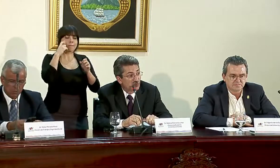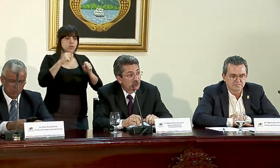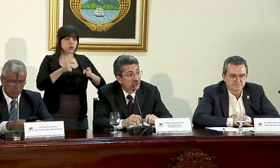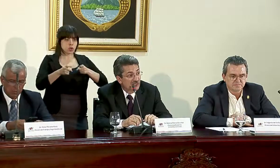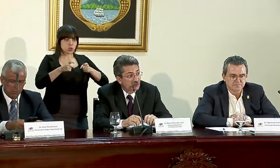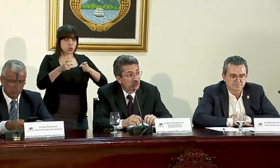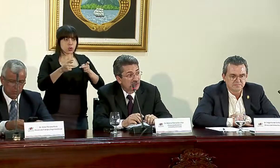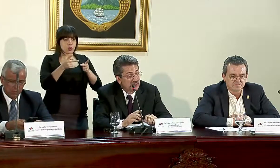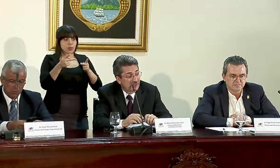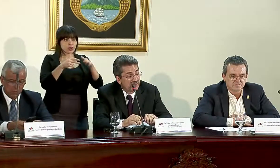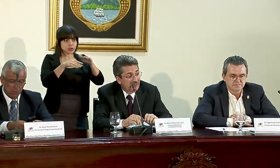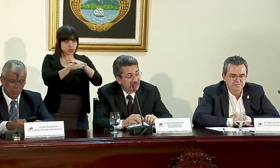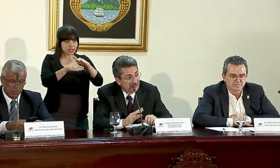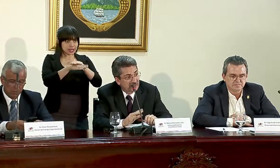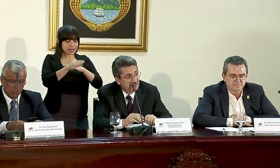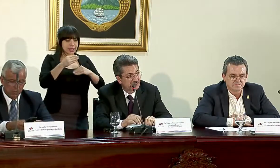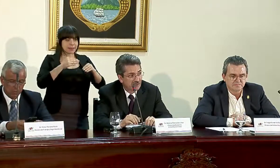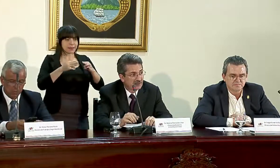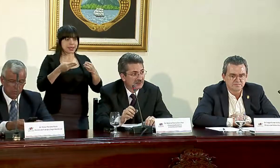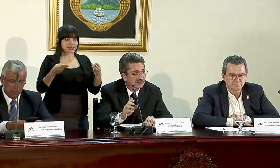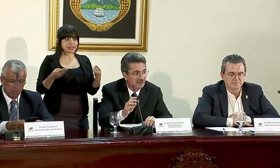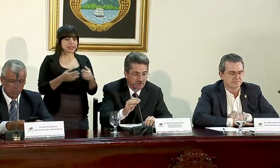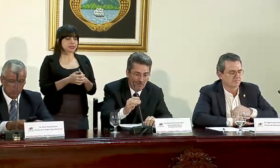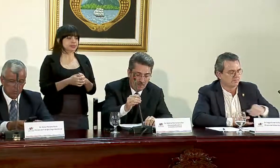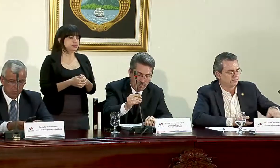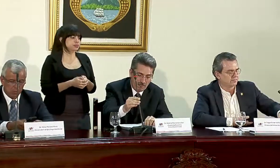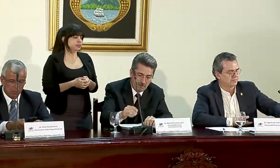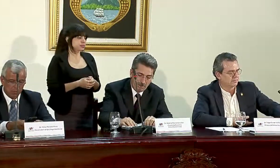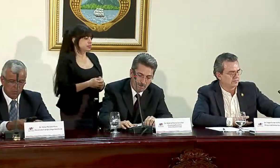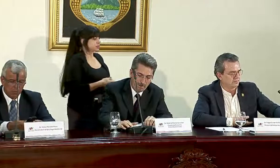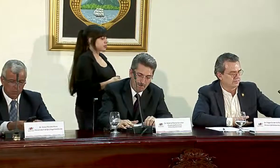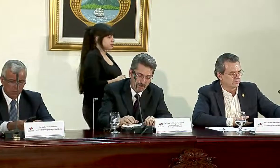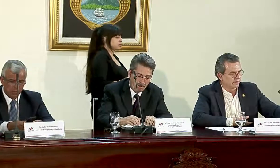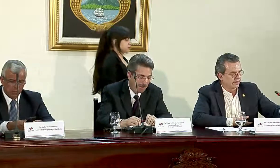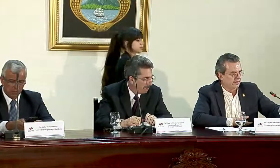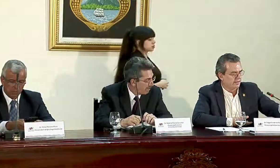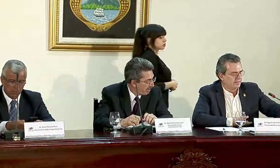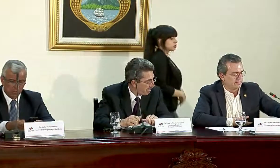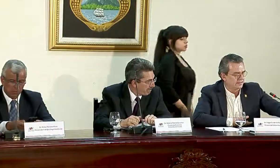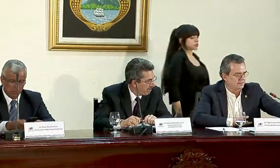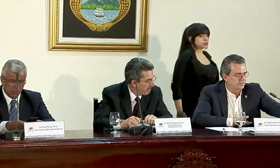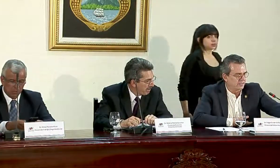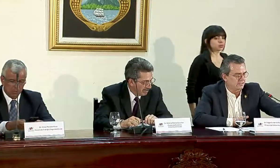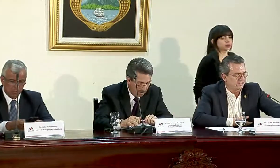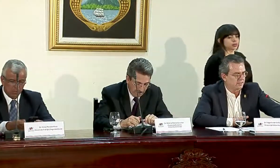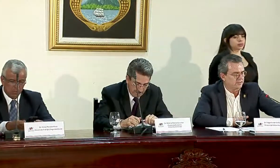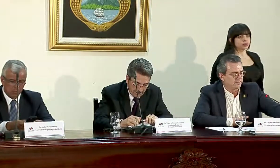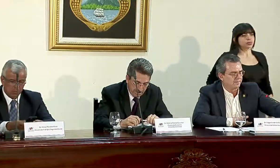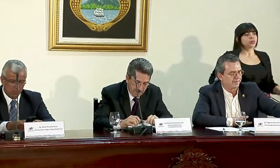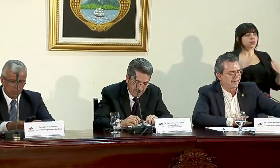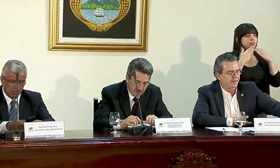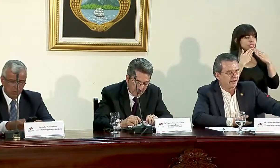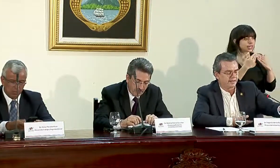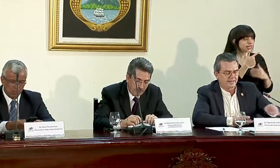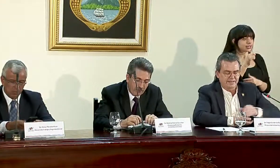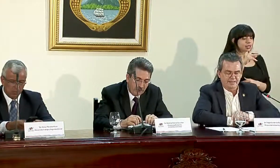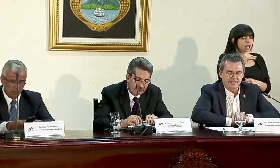controlar los puestos de ingreso de mercancías. Gracias. Don Edgar Gutiérrez. Sí, muchas gracias, don Gerardo.